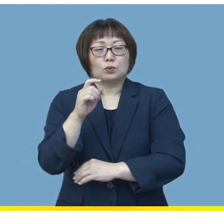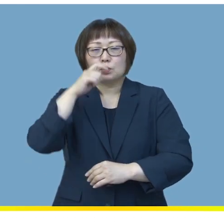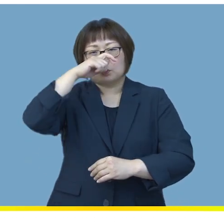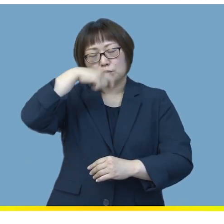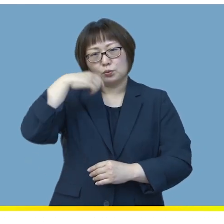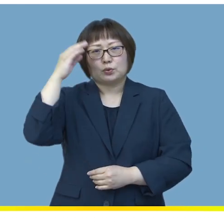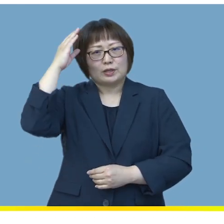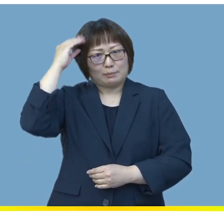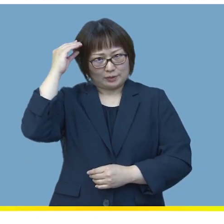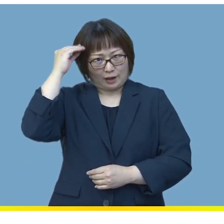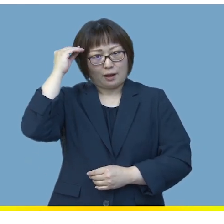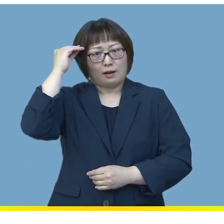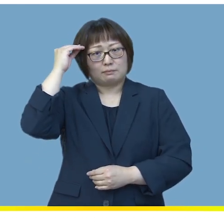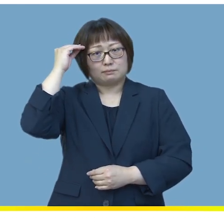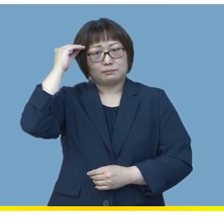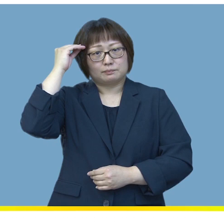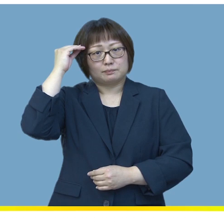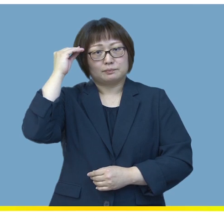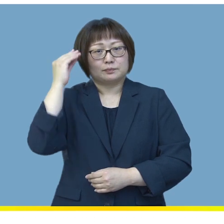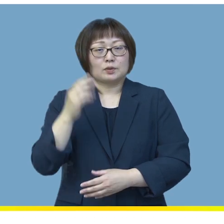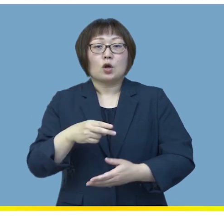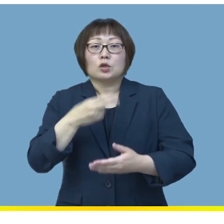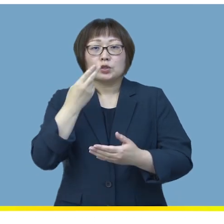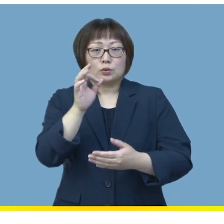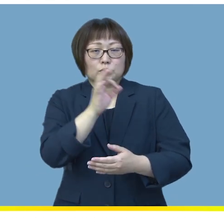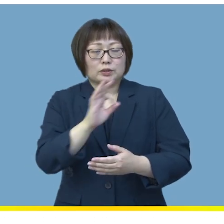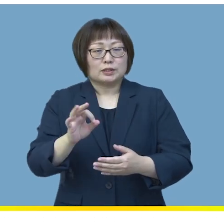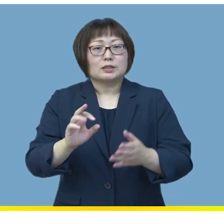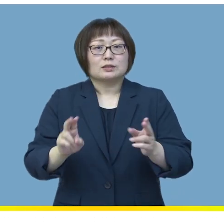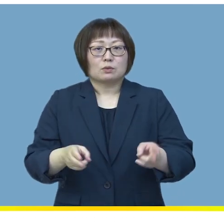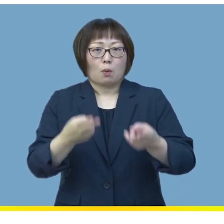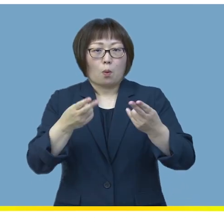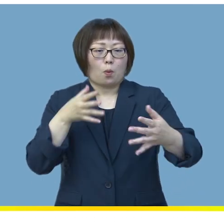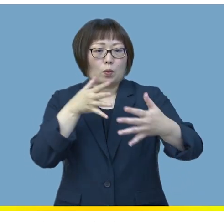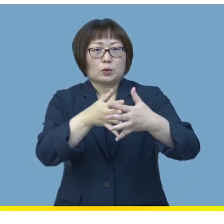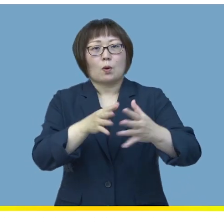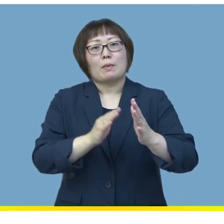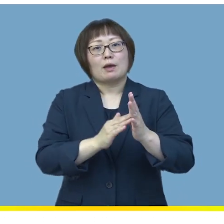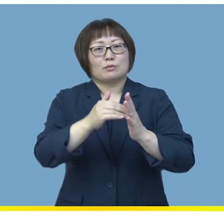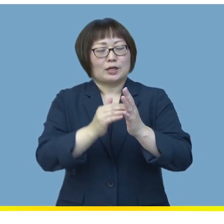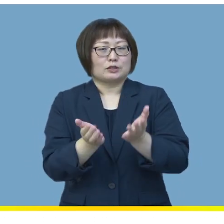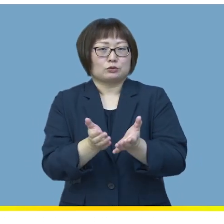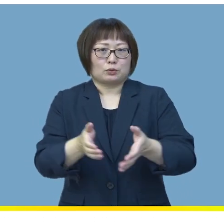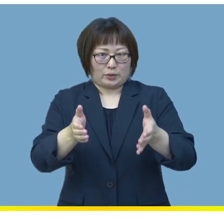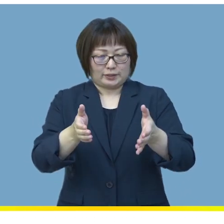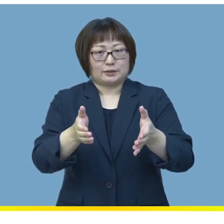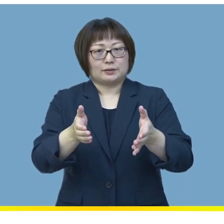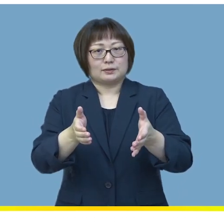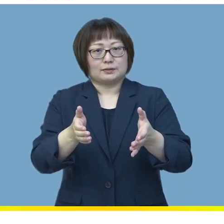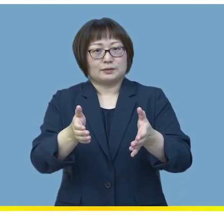食用油食品用を透明プラスチック容器